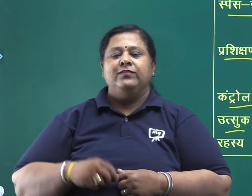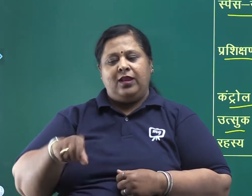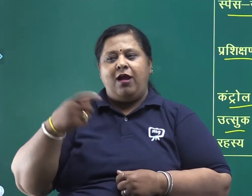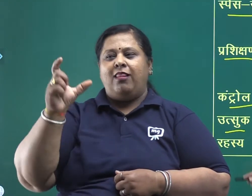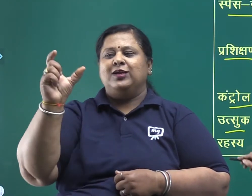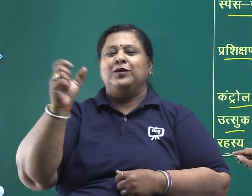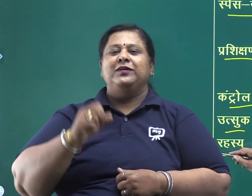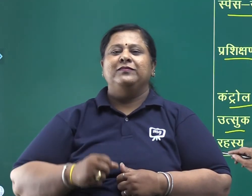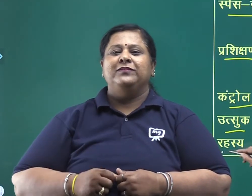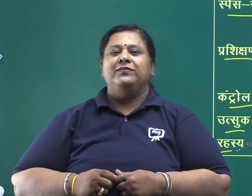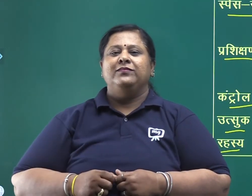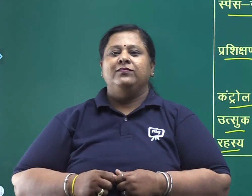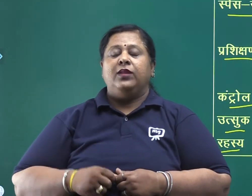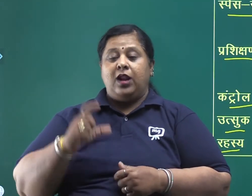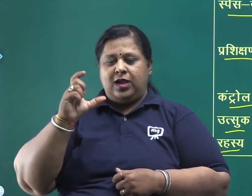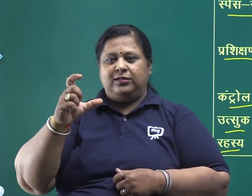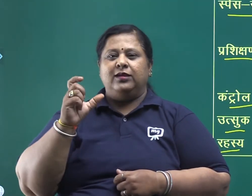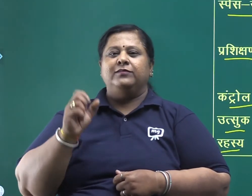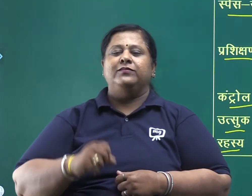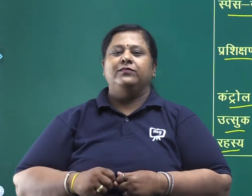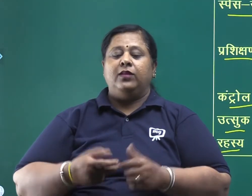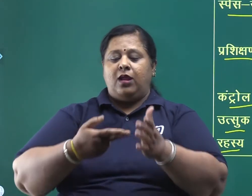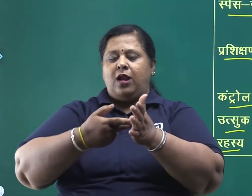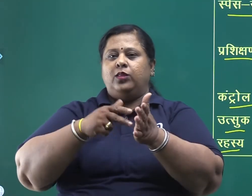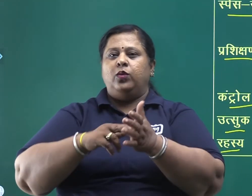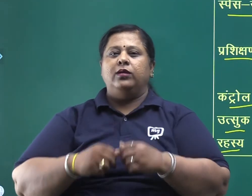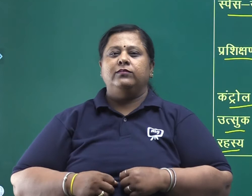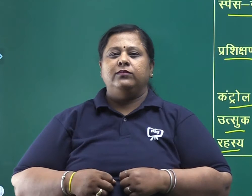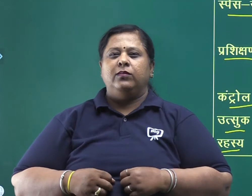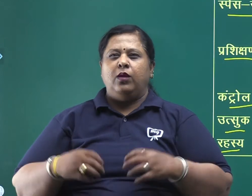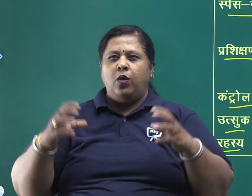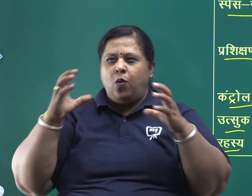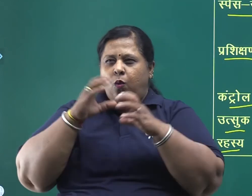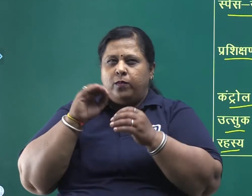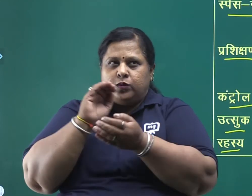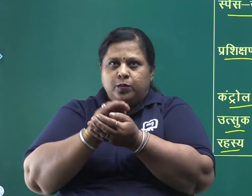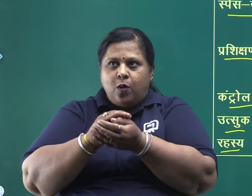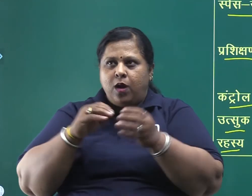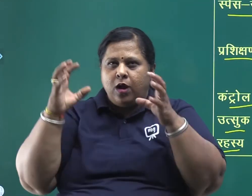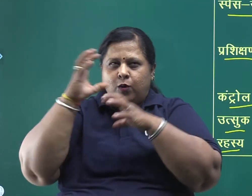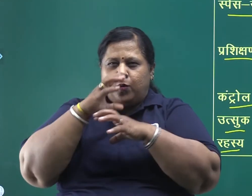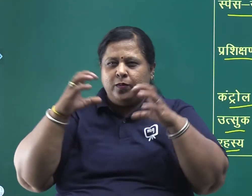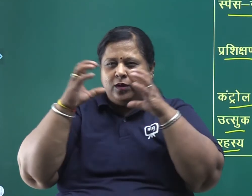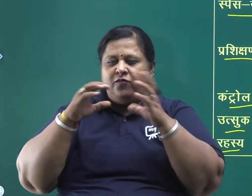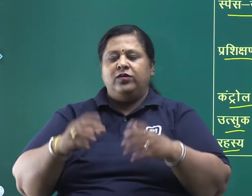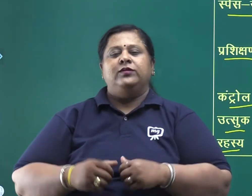अगला शब्द रहस्य, अर्थ होगा गुप्त, छिपा हुआ।